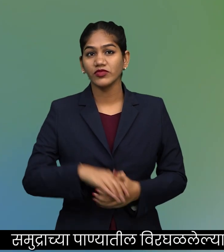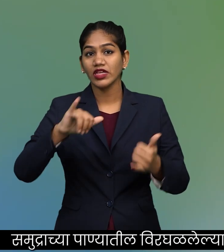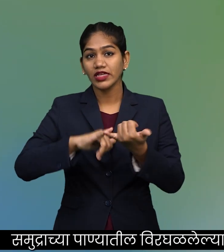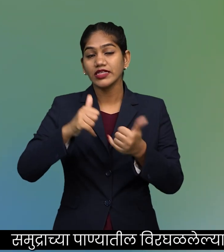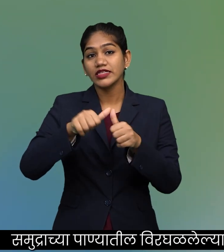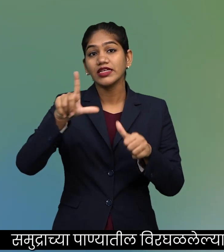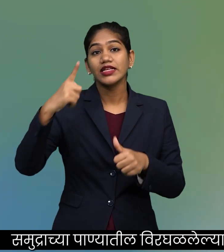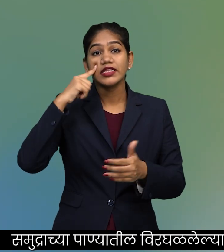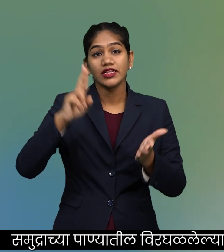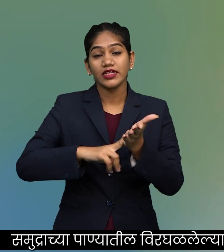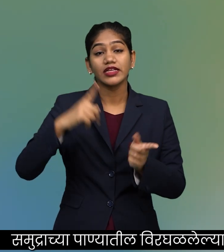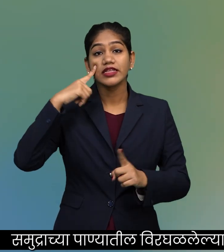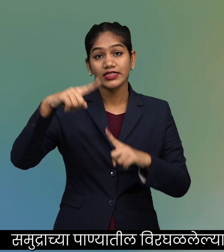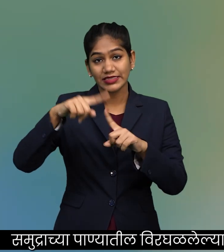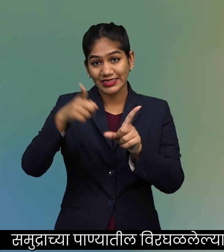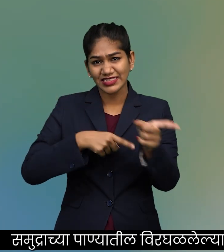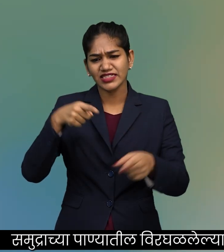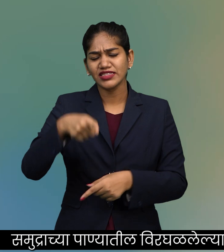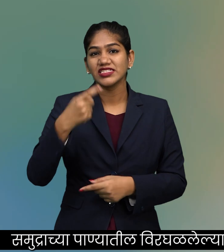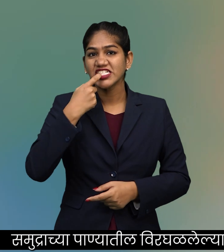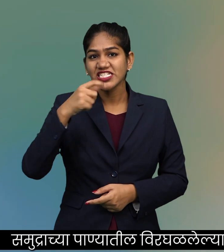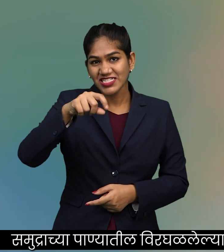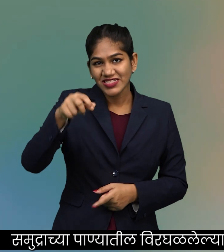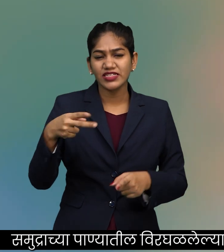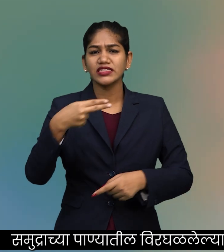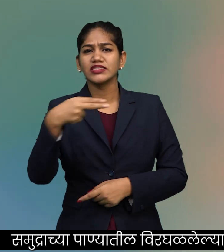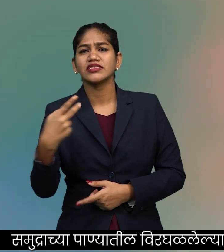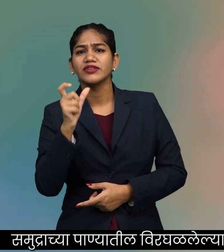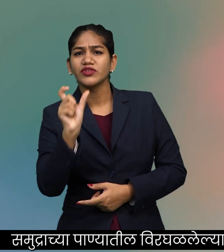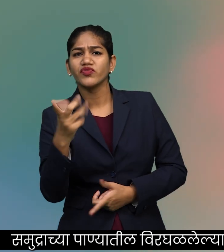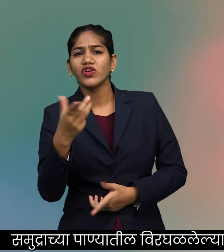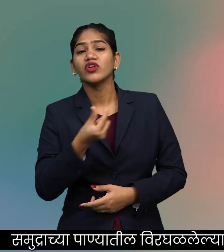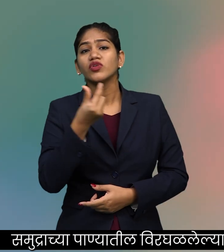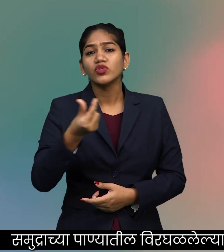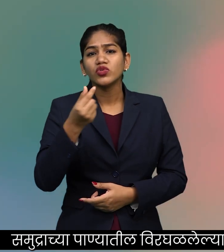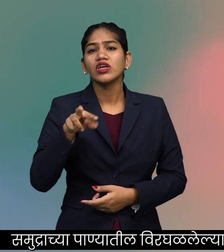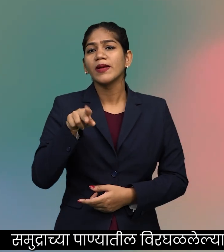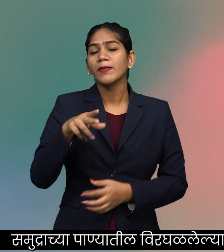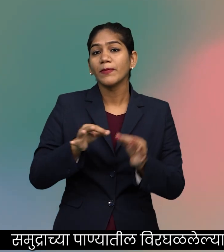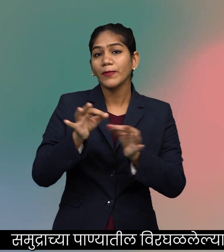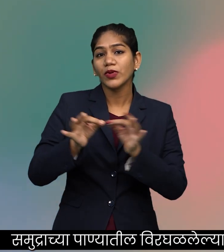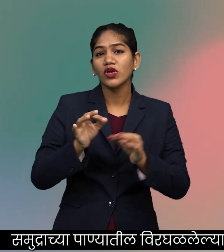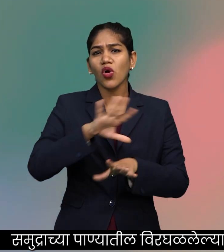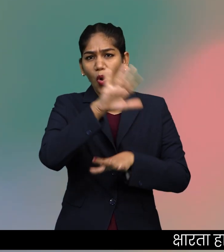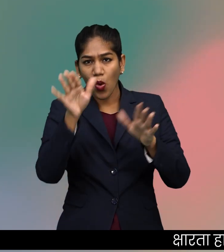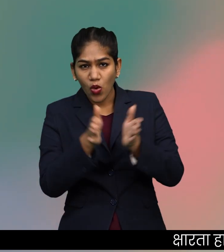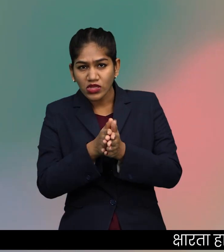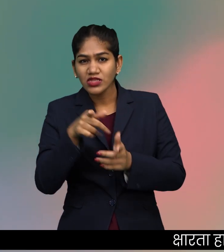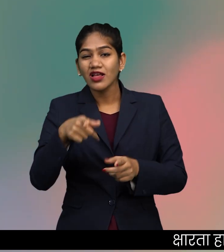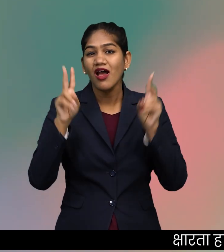समुद्राच्या पाण्यातील विरघळलेल्या क्षारांच्या एकूण सामग्रीची व्याख्या करण्यासाठी क्षारता